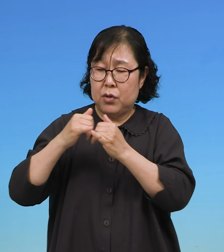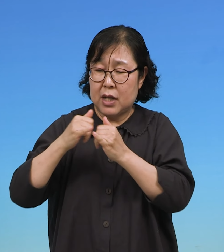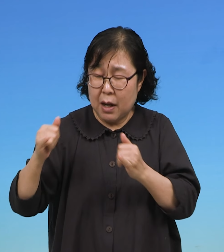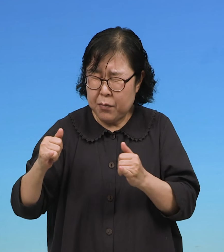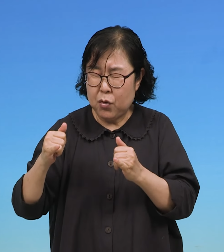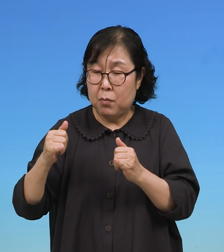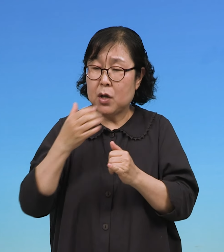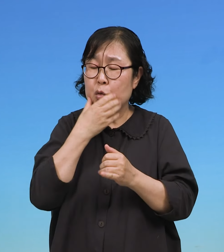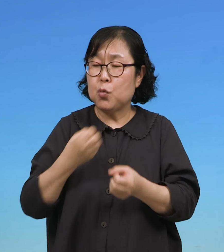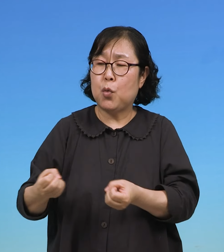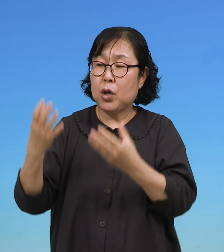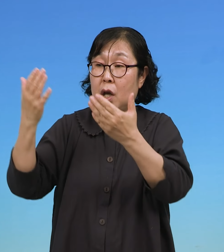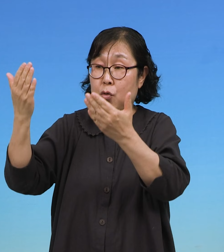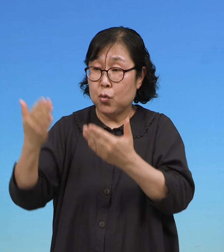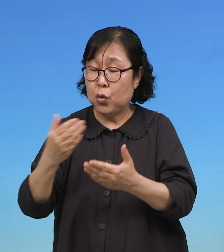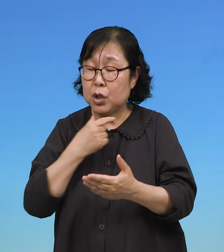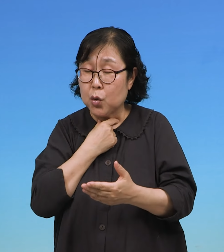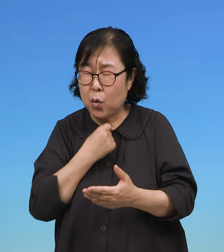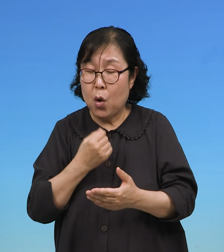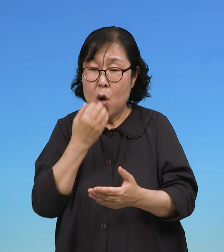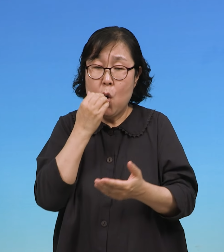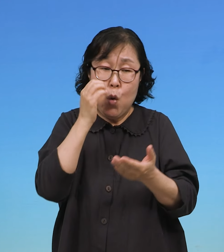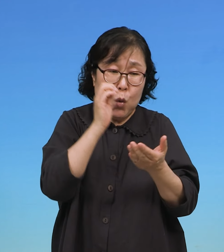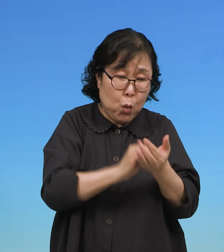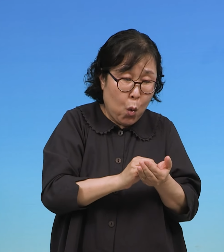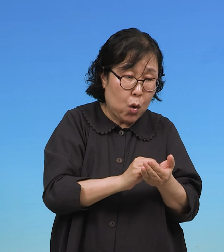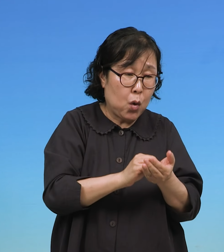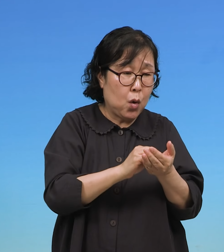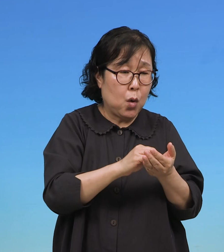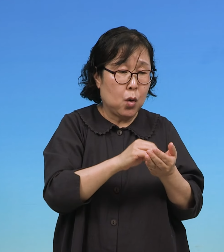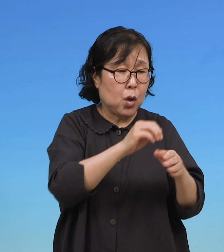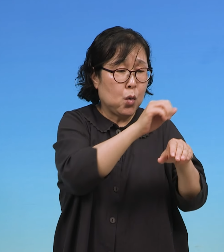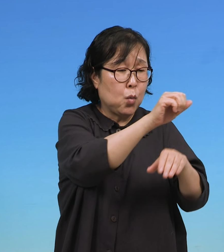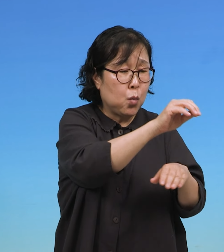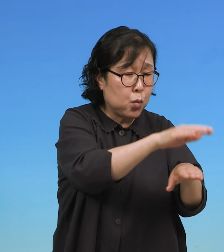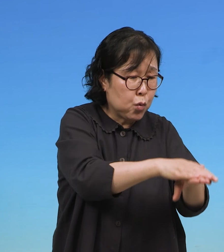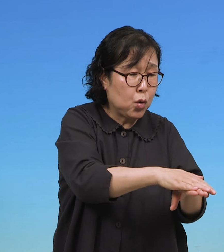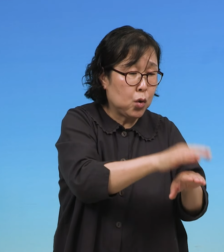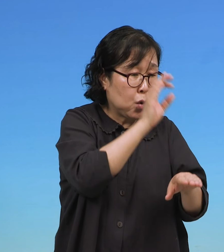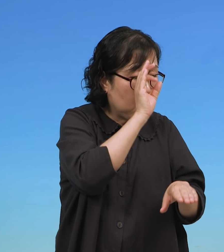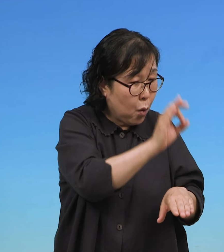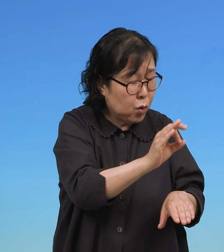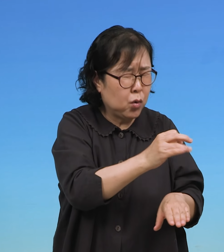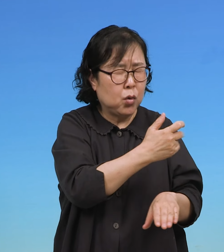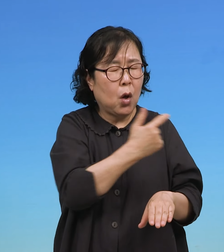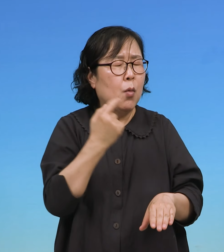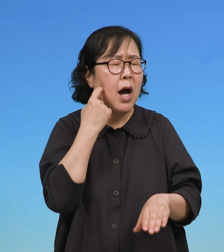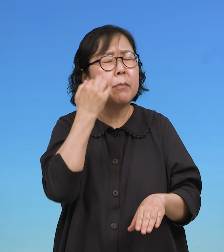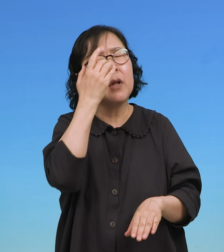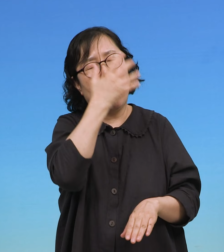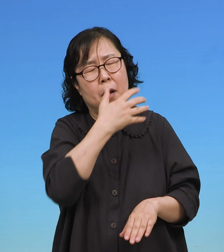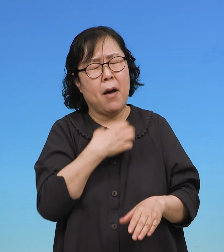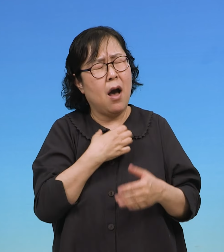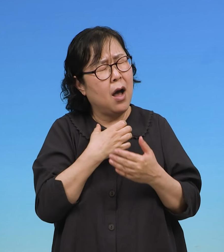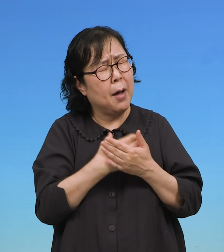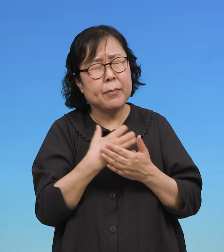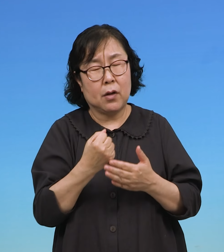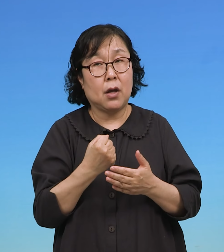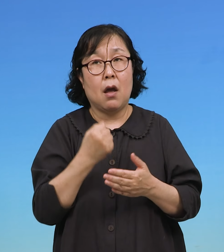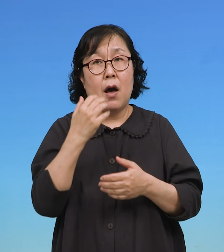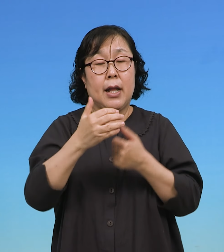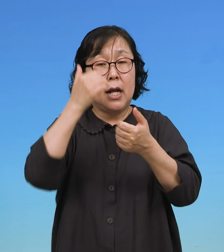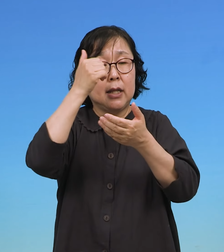막 길가에 돌멩이가 그렇게 아름다운 거예요. 이 하나님의 섭리에 의해서 이 돌멩이가 그저 있는 게 아니라